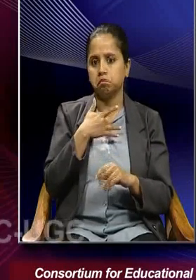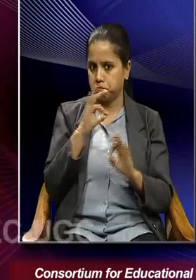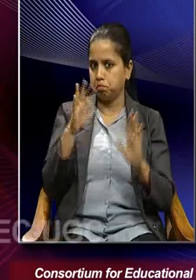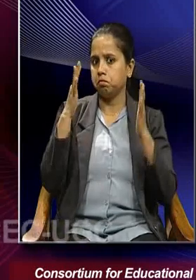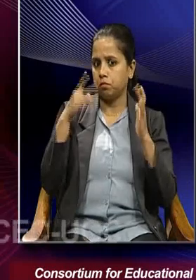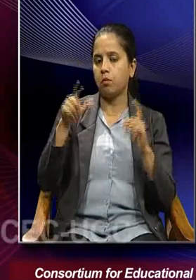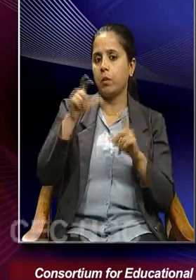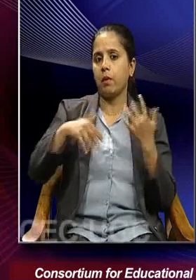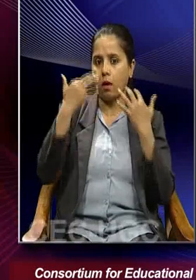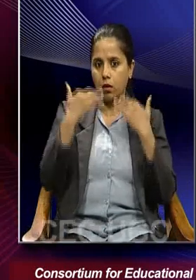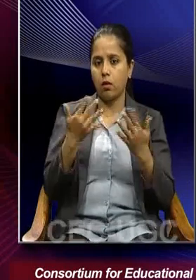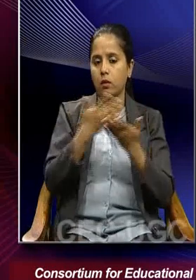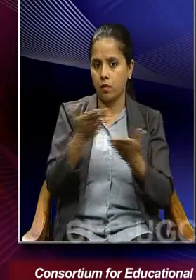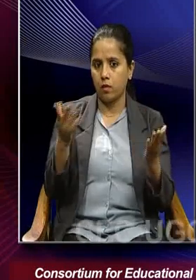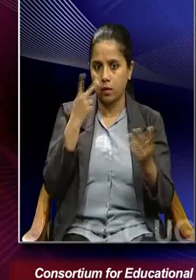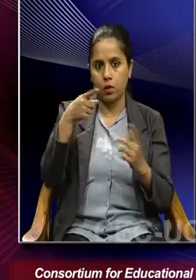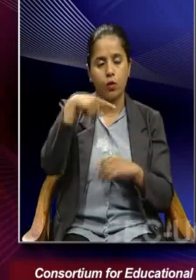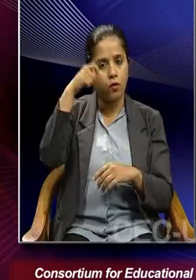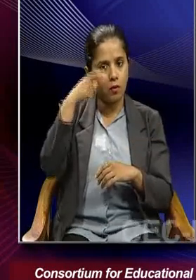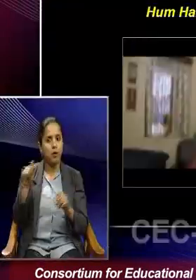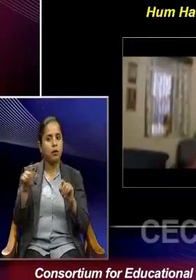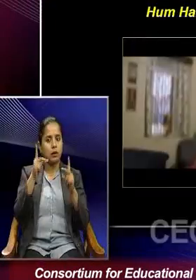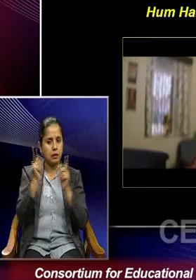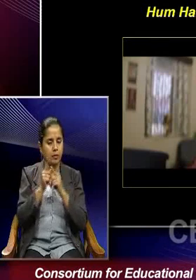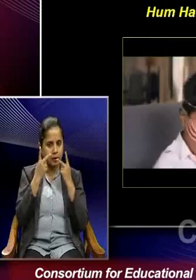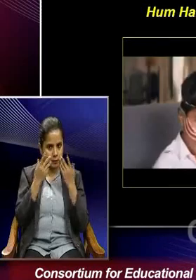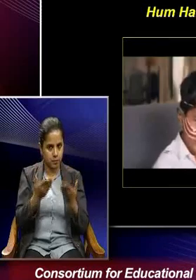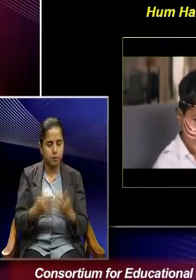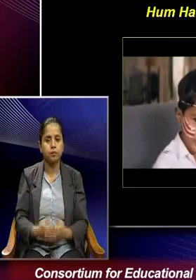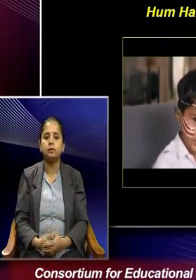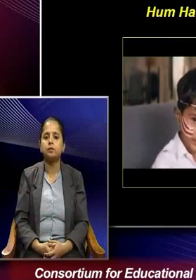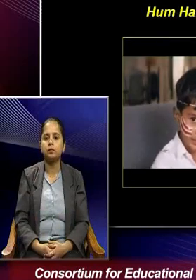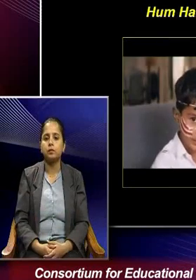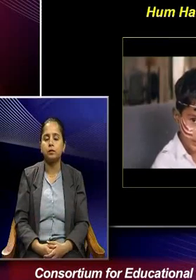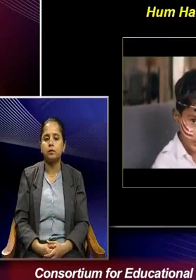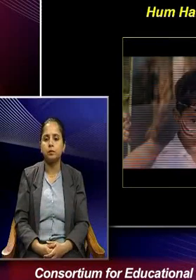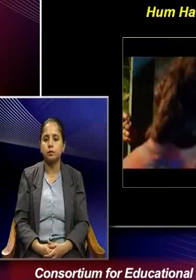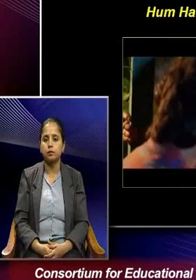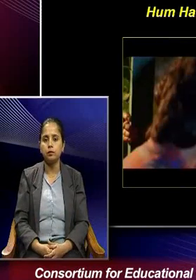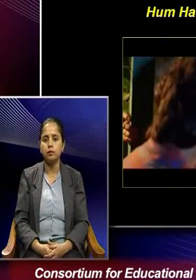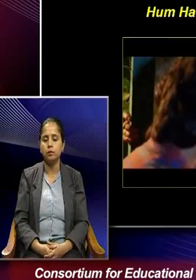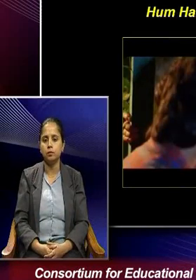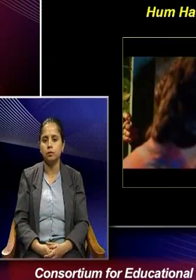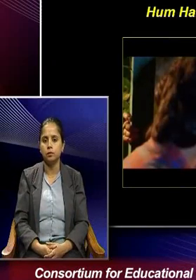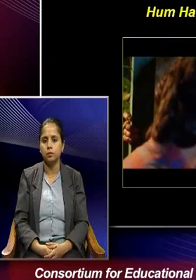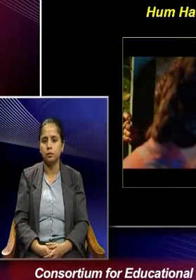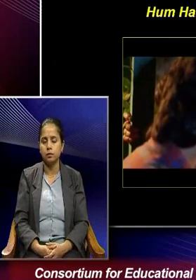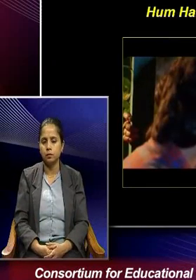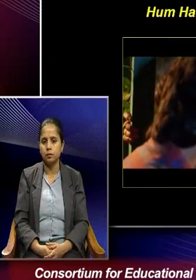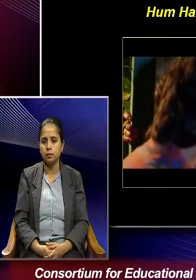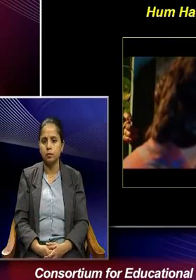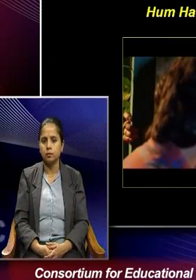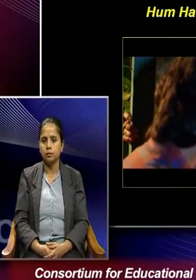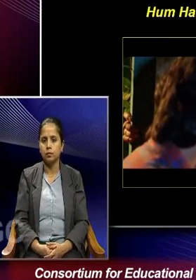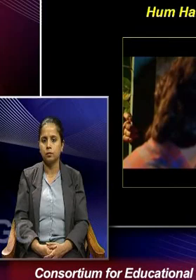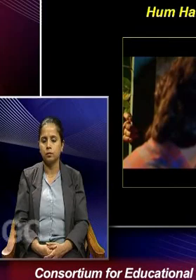the audience. Then you can see the film clip also. आप हमें इतना प्यार नहीं दे सकते। कभी-कभी बच्चों को समझाने के लिए